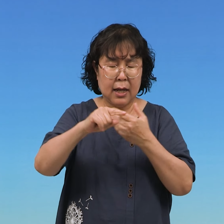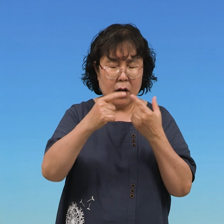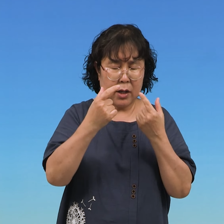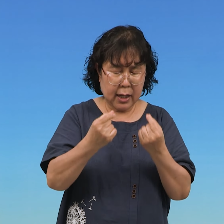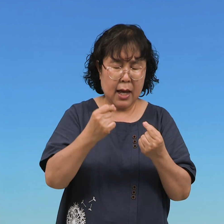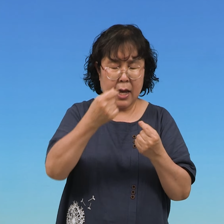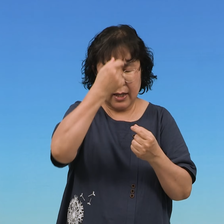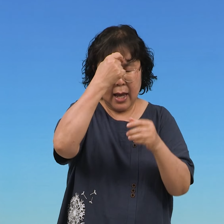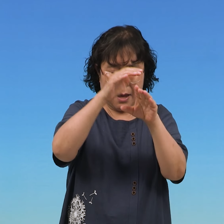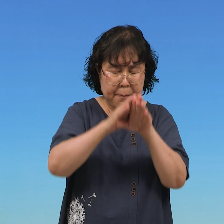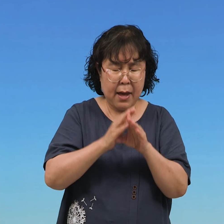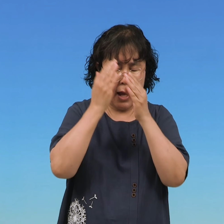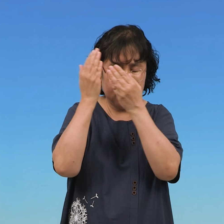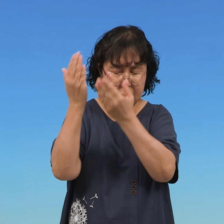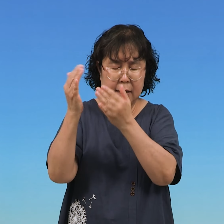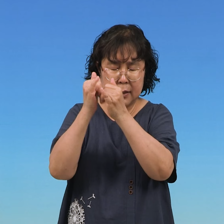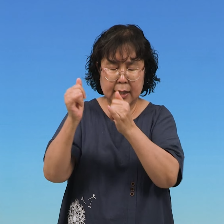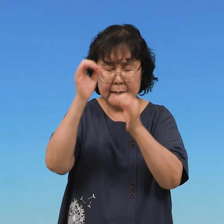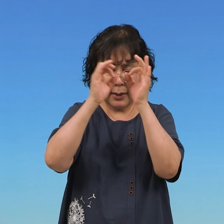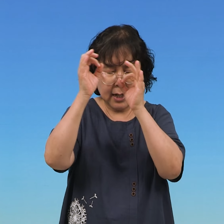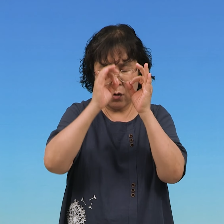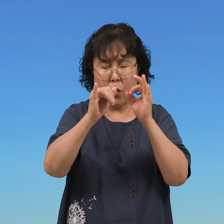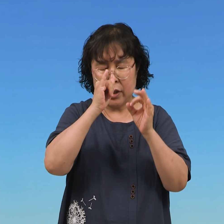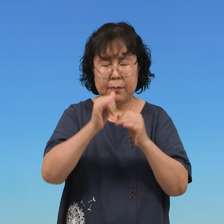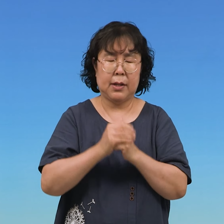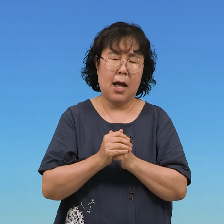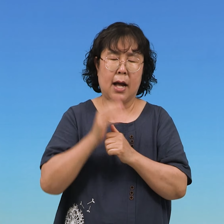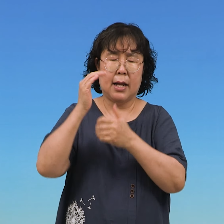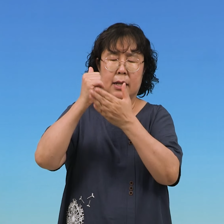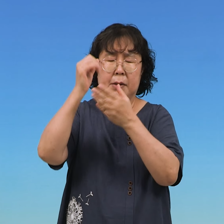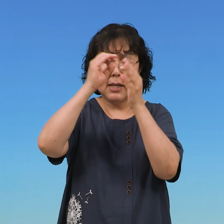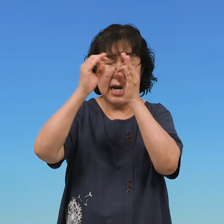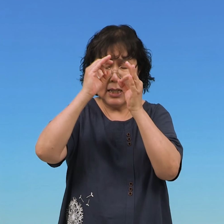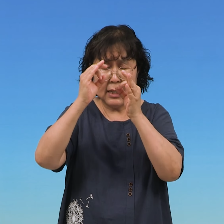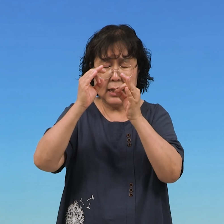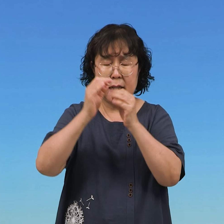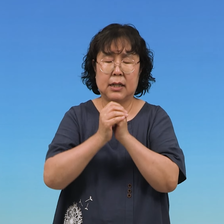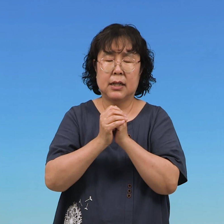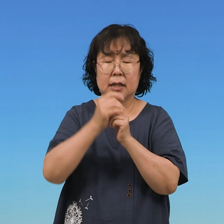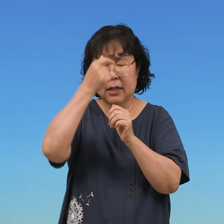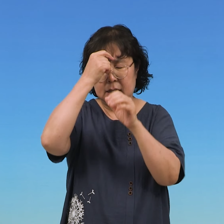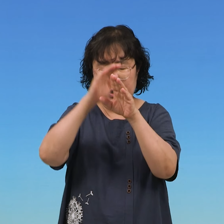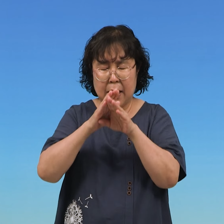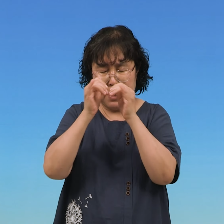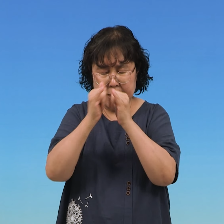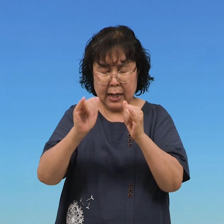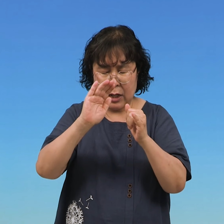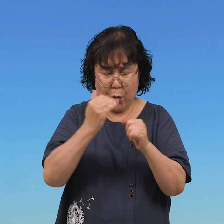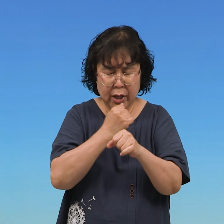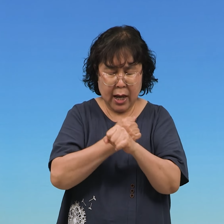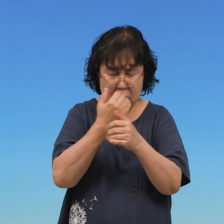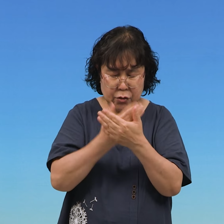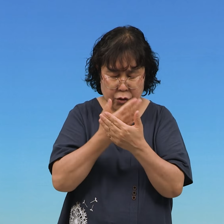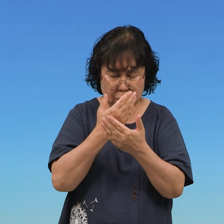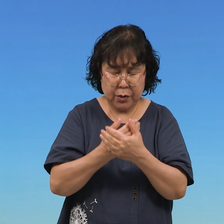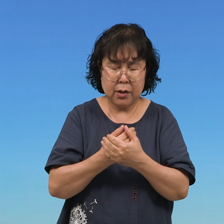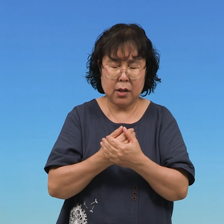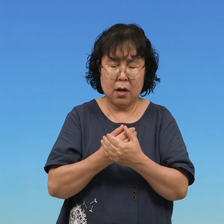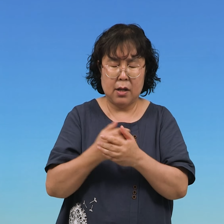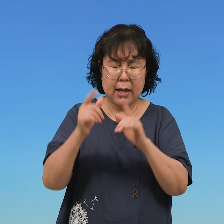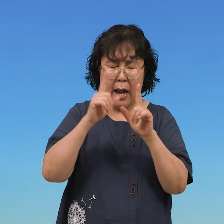이렇게 예배하는 자들을 찾으시느니라. 하나님이 찾으시는 바로 그 예배자가 되게 하여